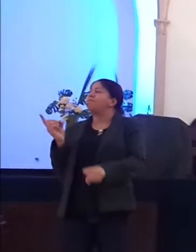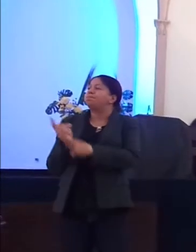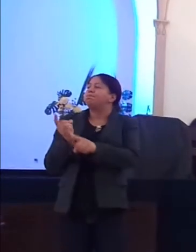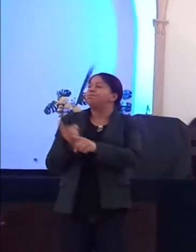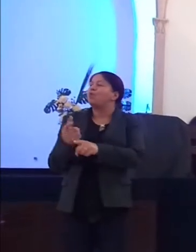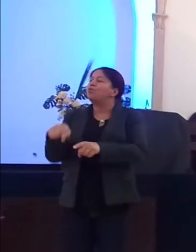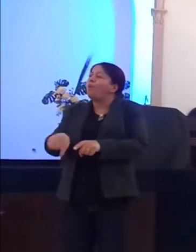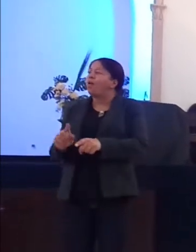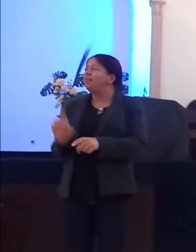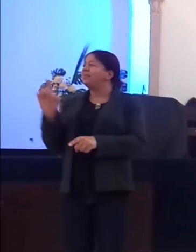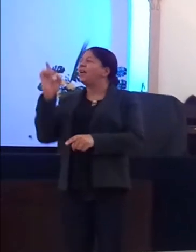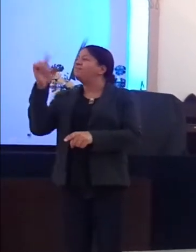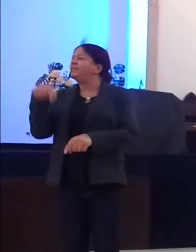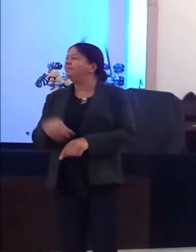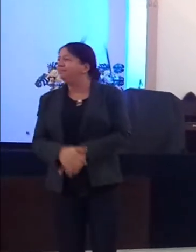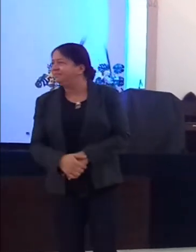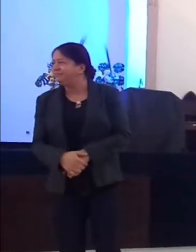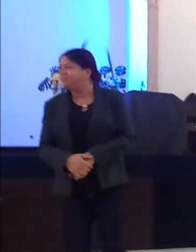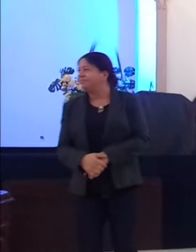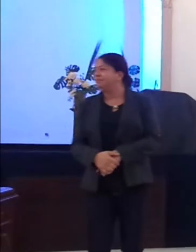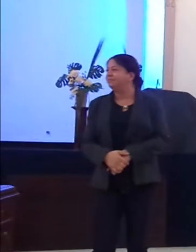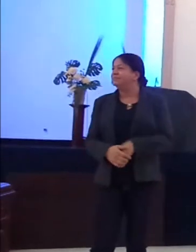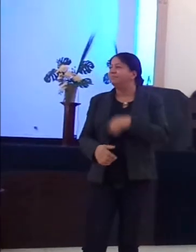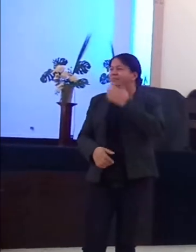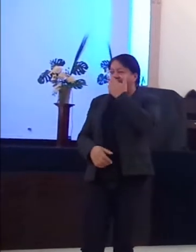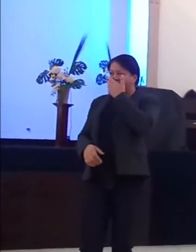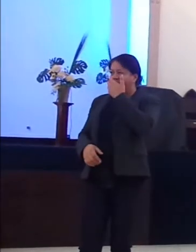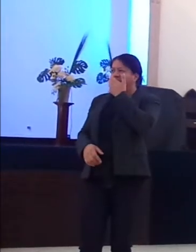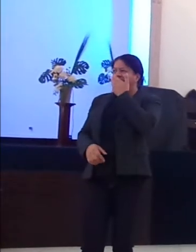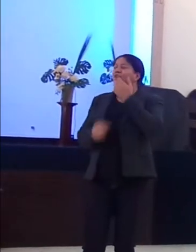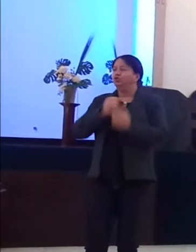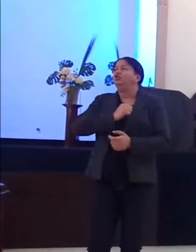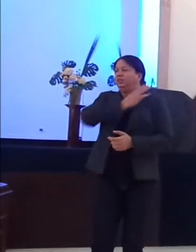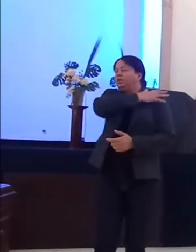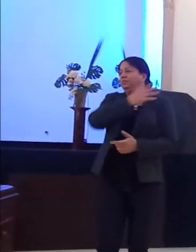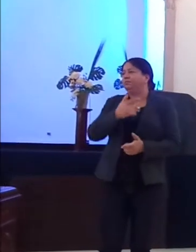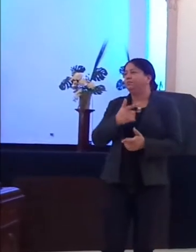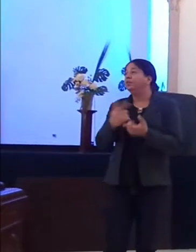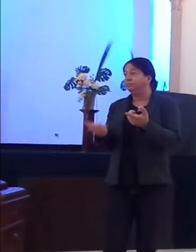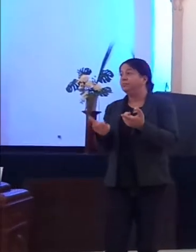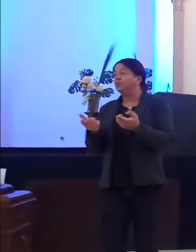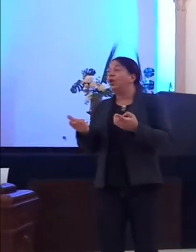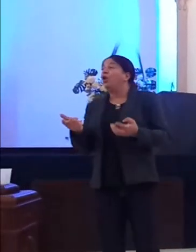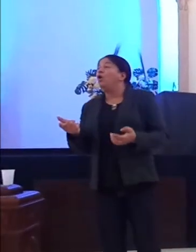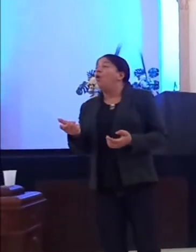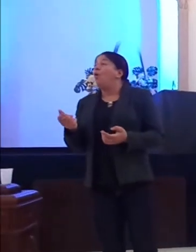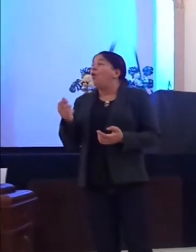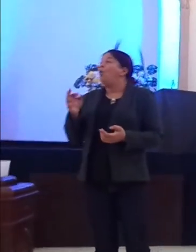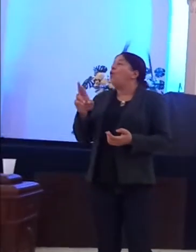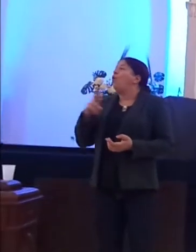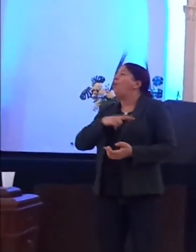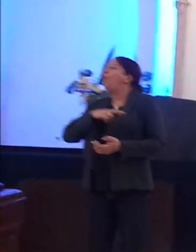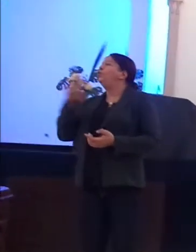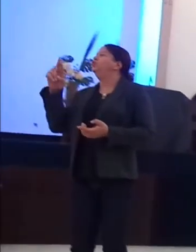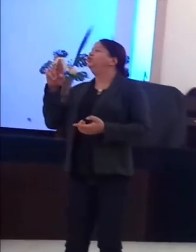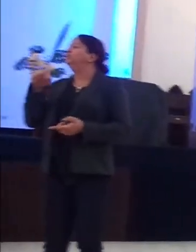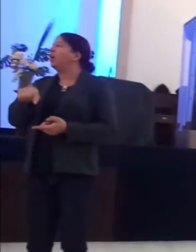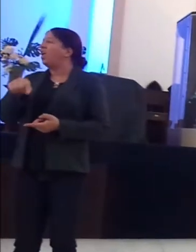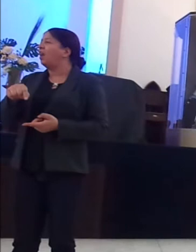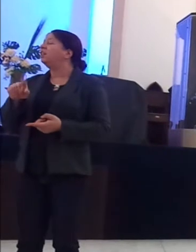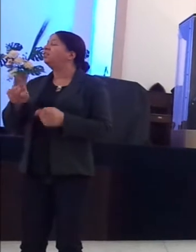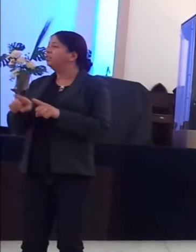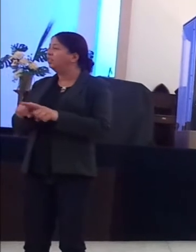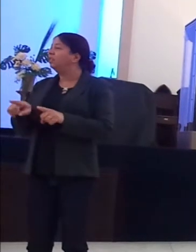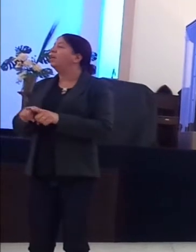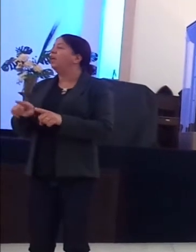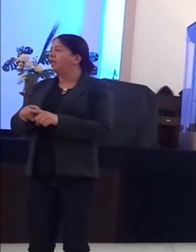Estrangeira, hitita, adulterou com Davi. Ruth era estrangeira, moabita.